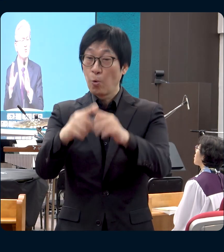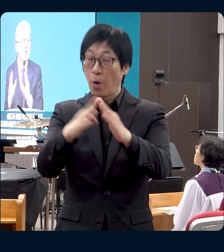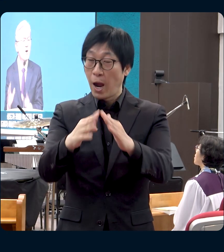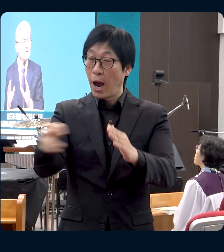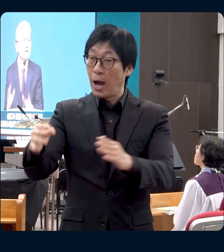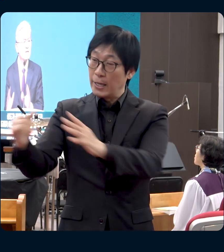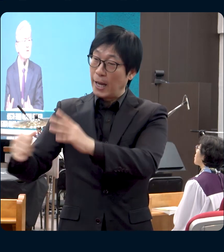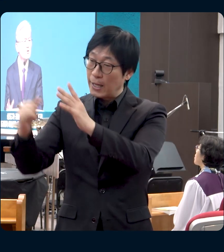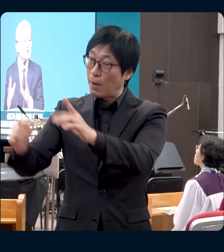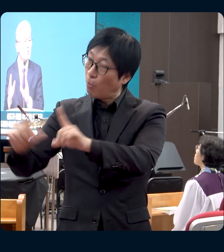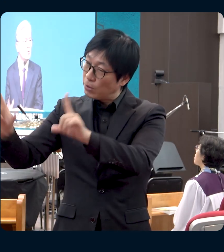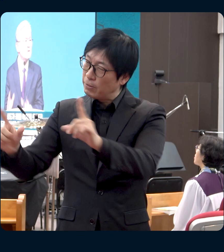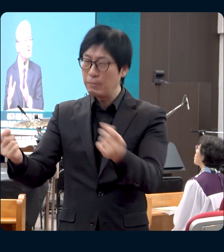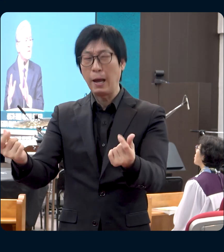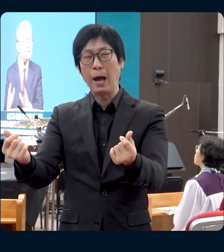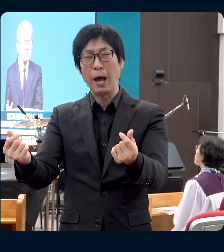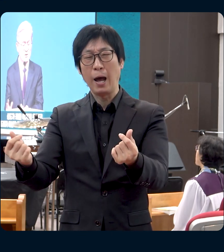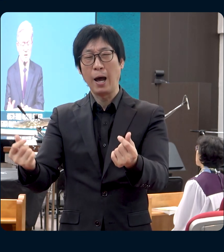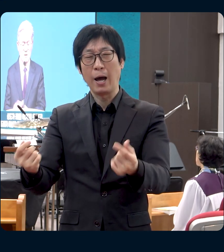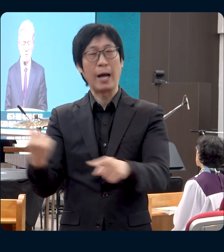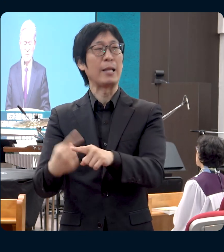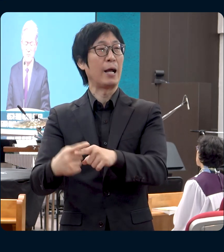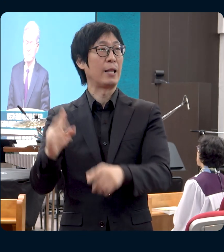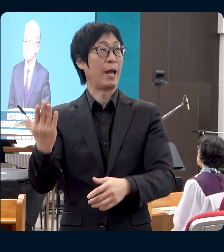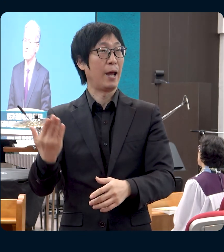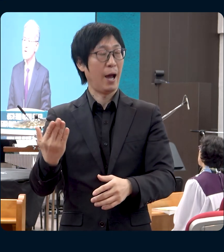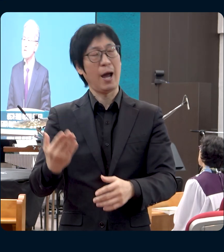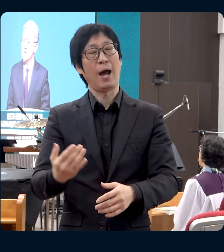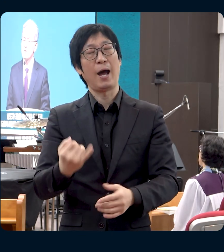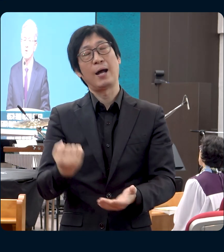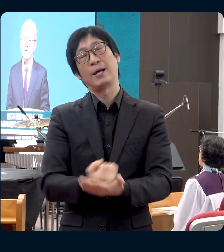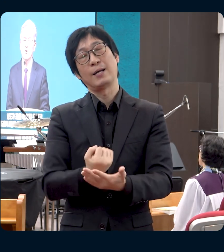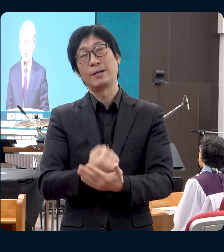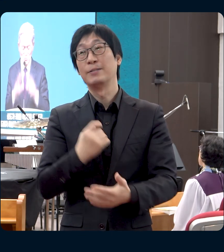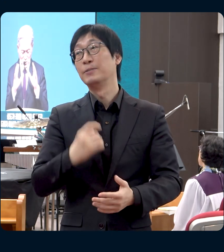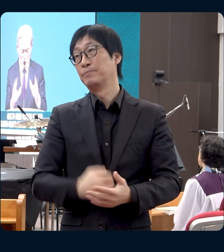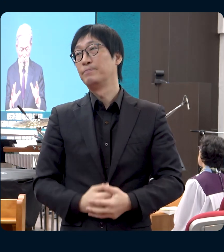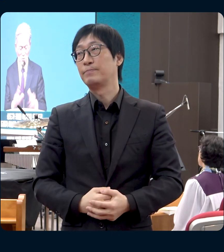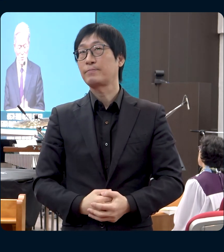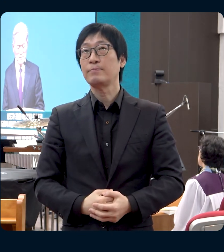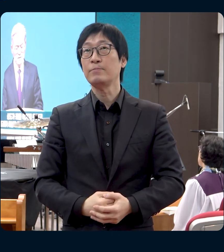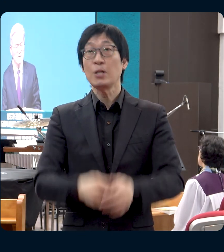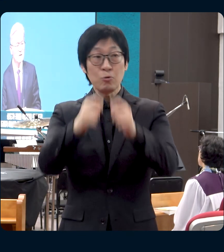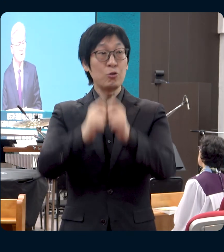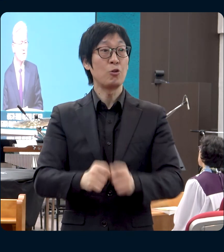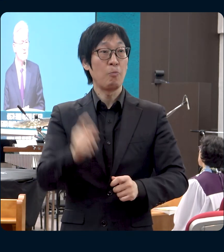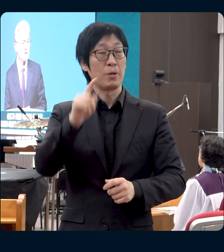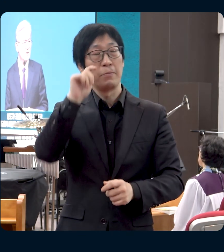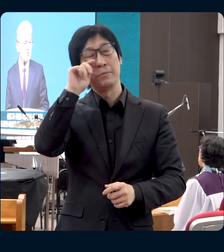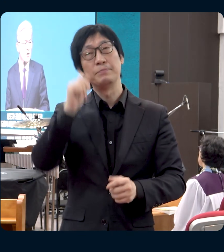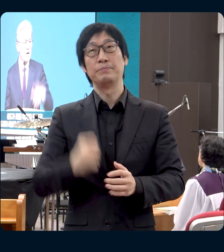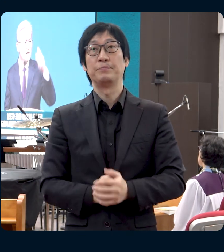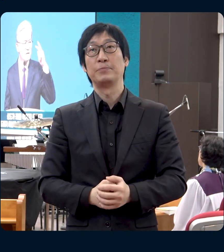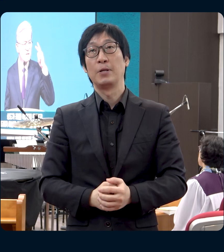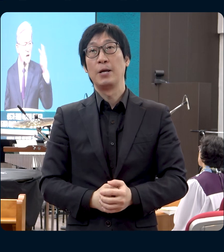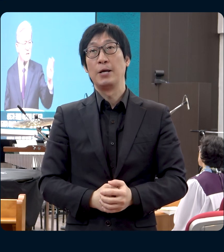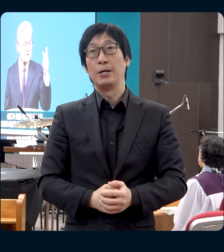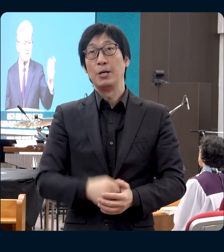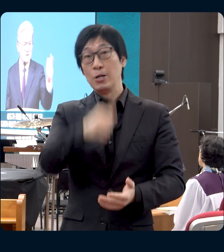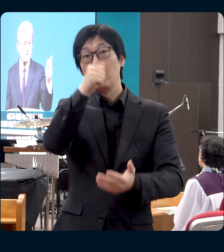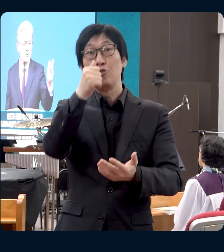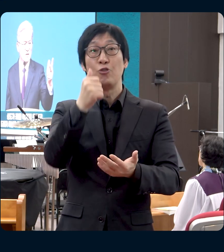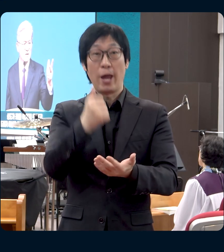세상과 똑같아지는 것을 보는 바로 그것이라고. 자, 그러면서 구체적으로 이것을 죄의 세